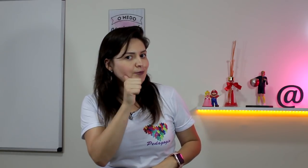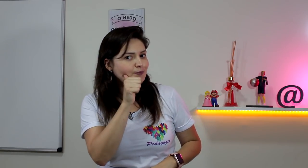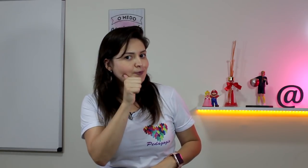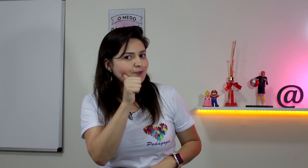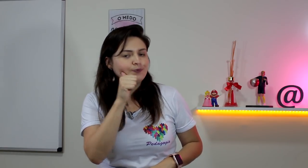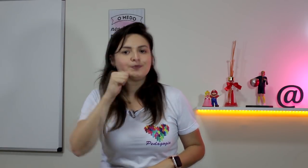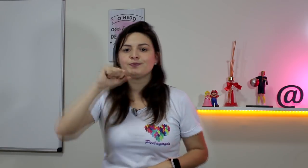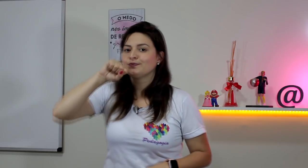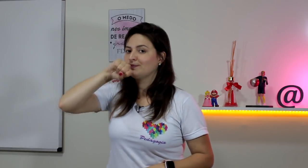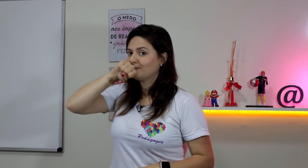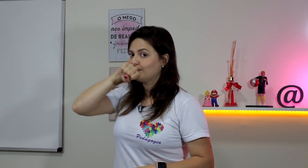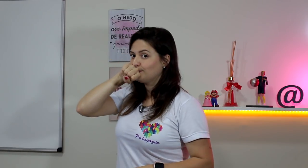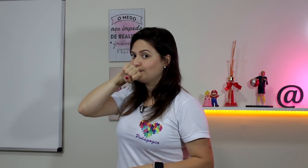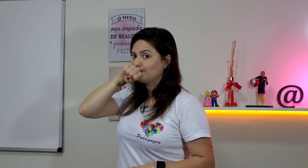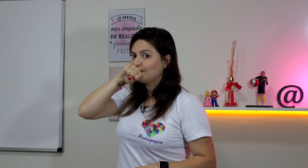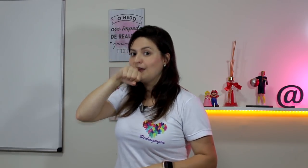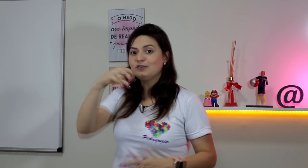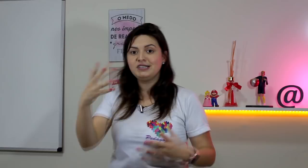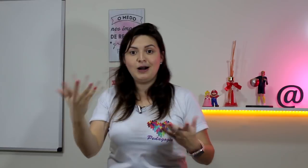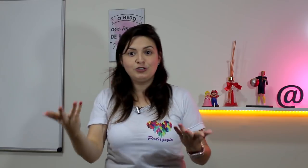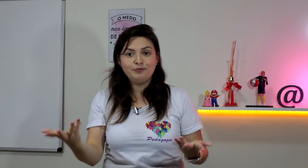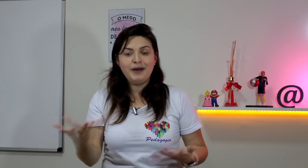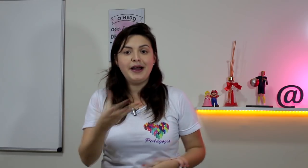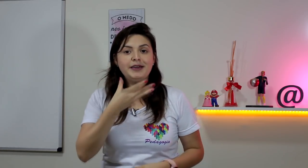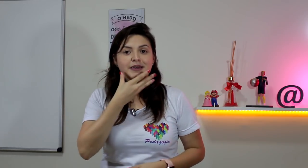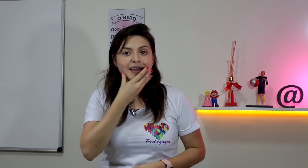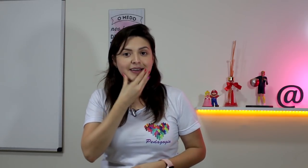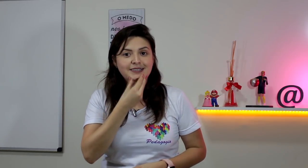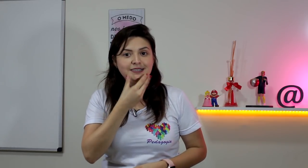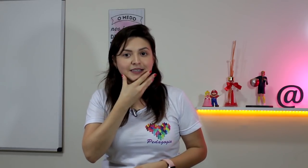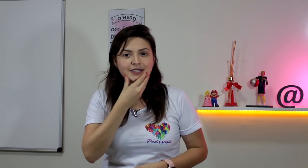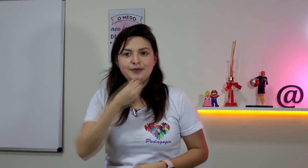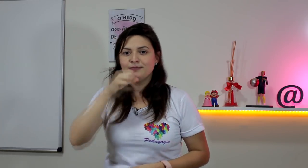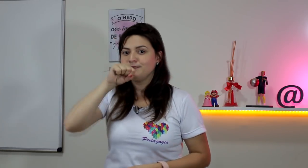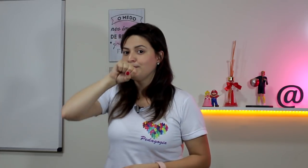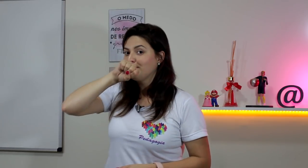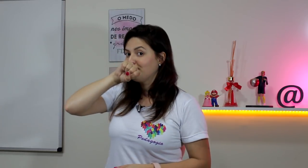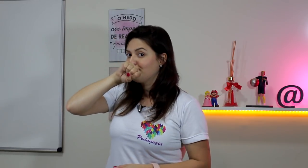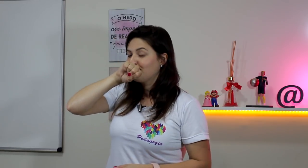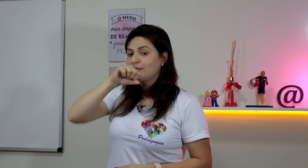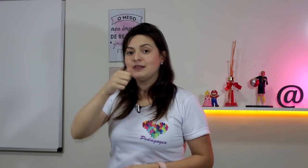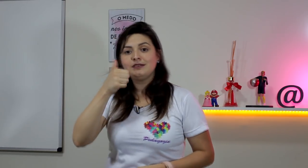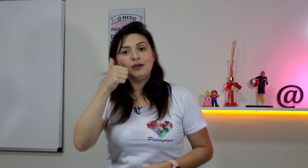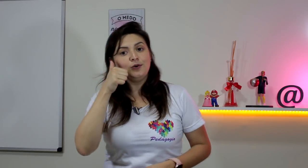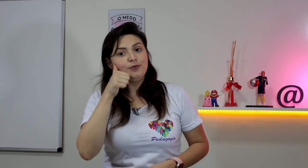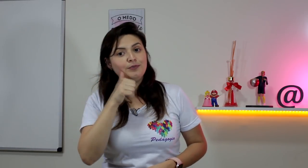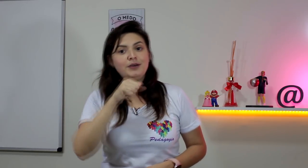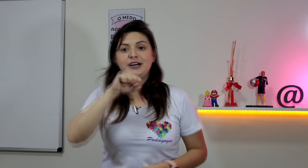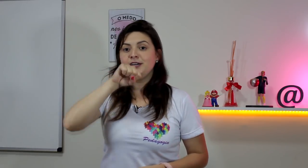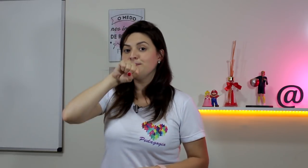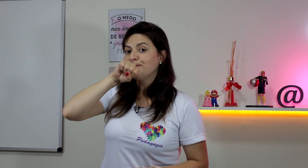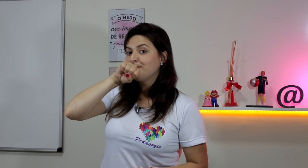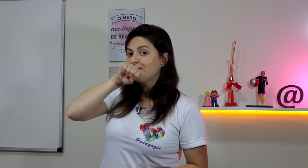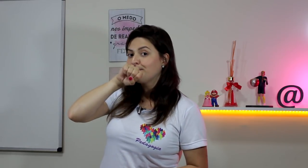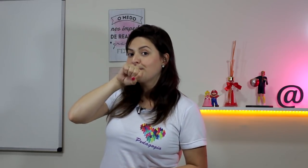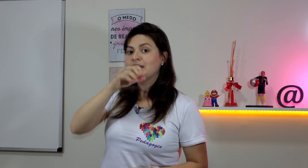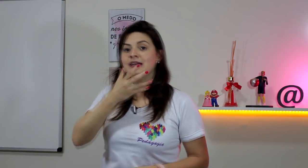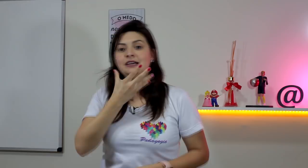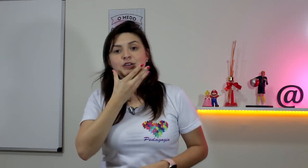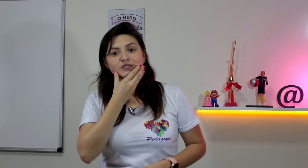mulher. E o sinal de pai é esse daqui. Então, mãe e o